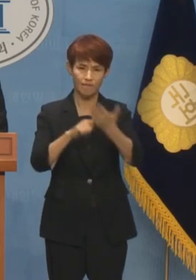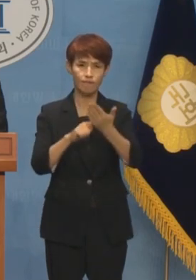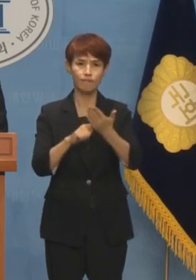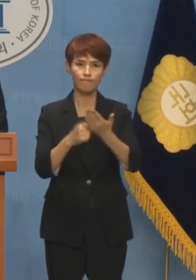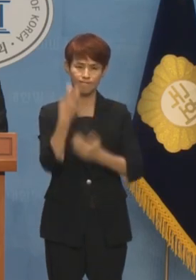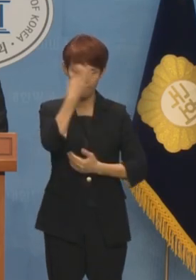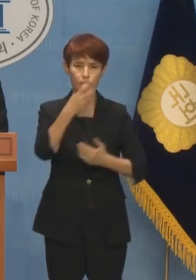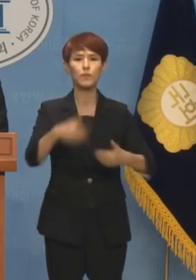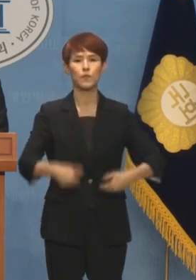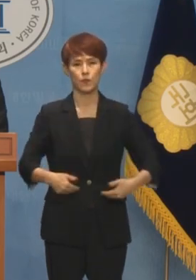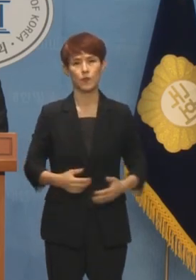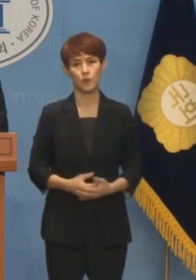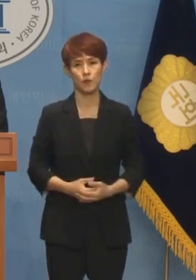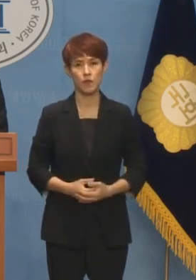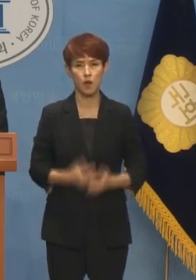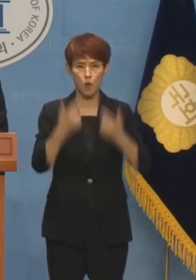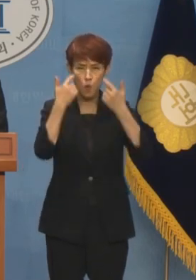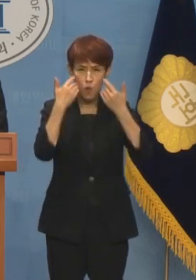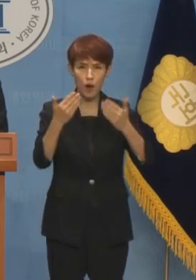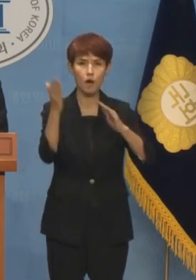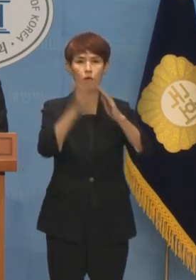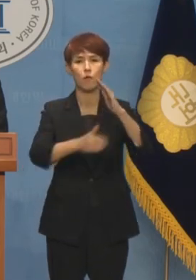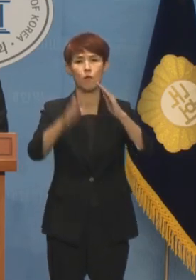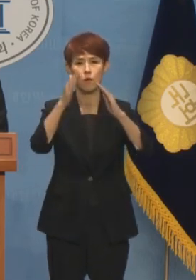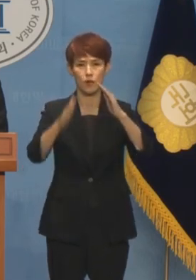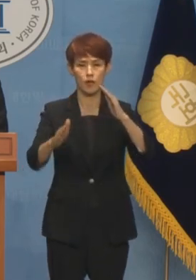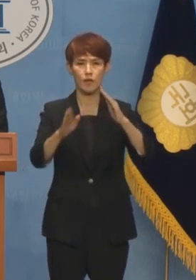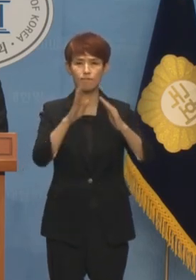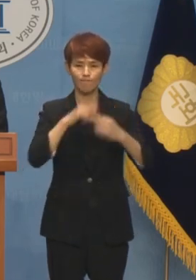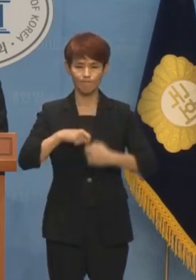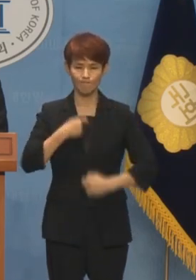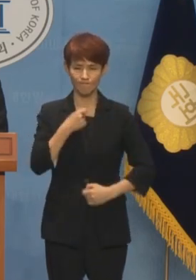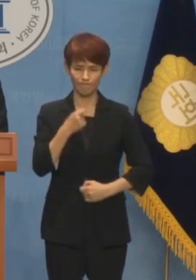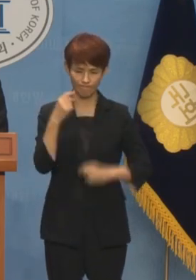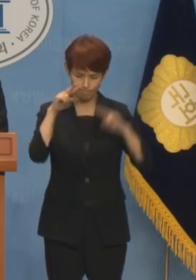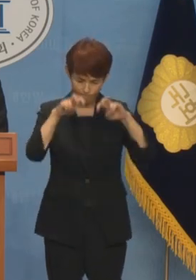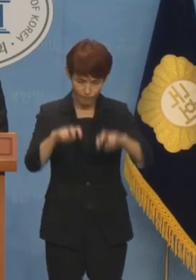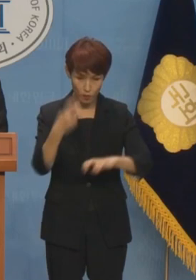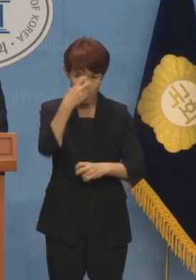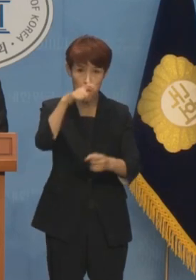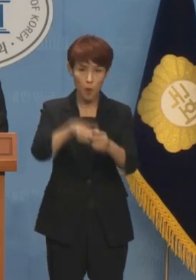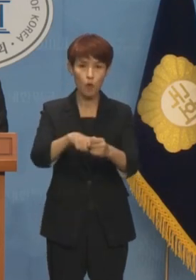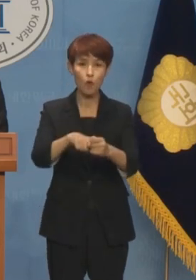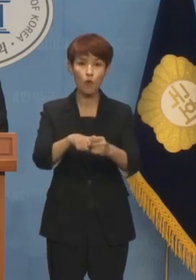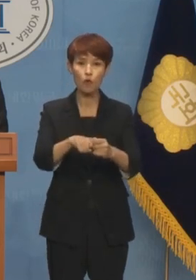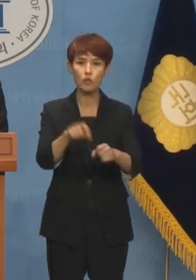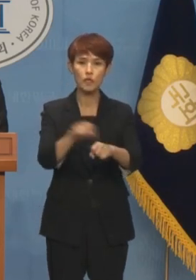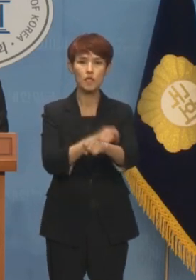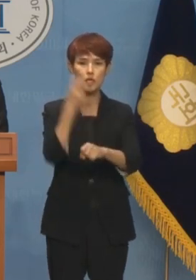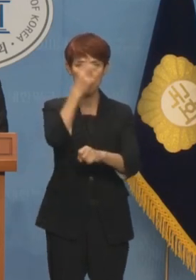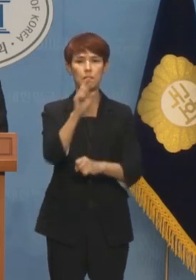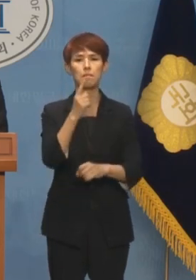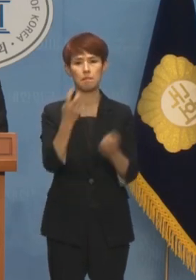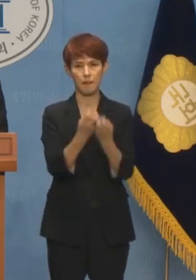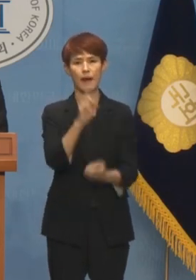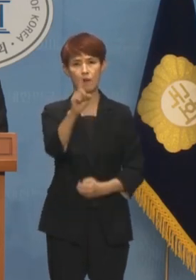합니다. 명확하고 공정한 진상규명을 위해서는 특검밖에 방법이